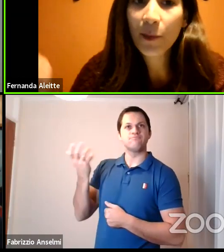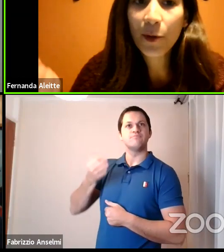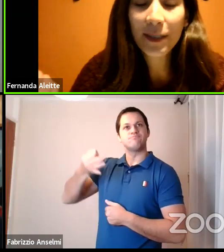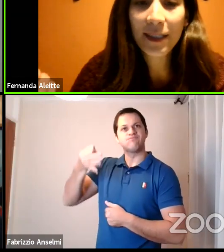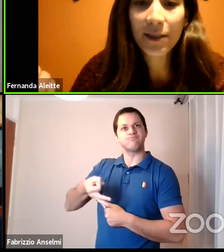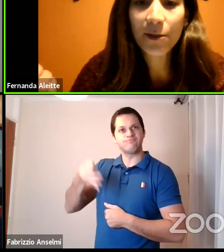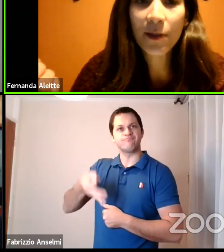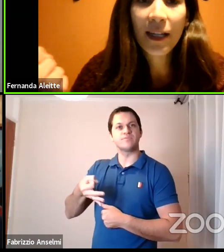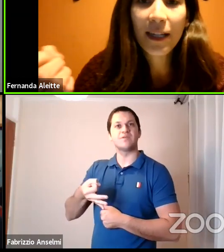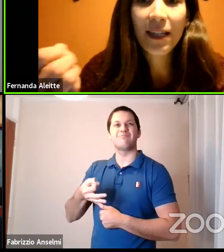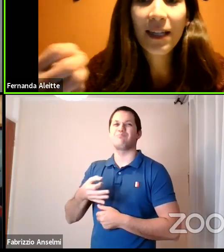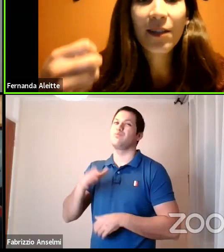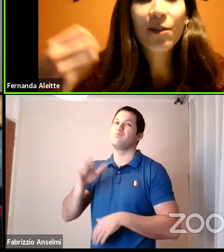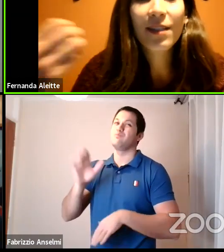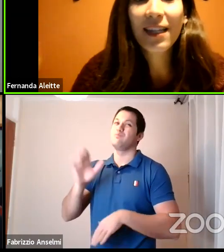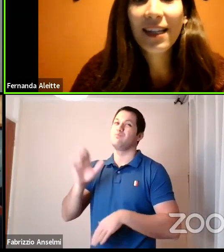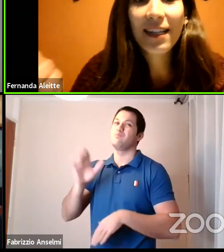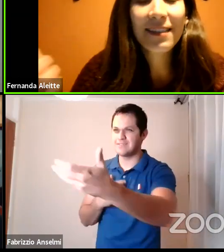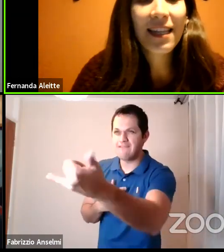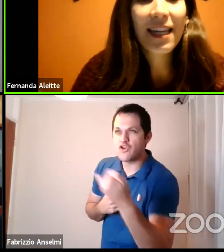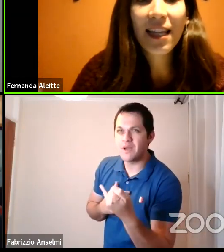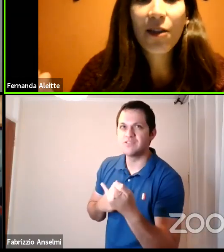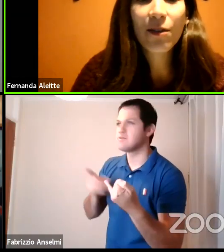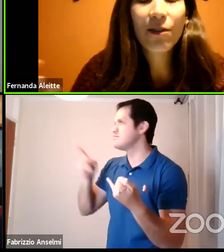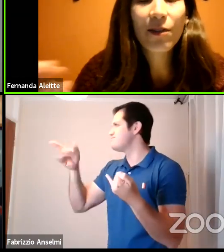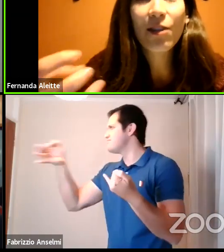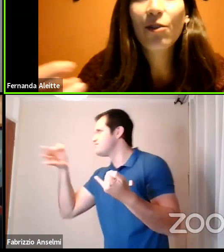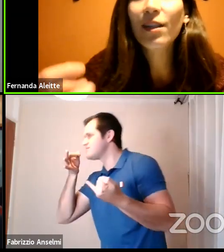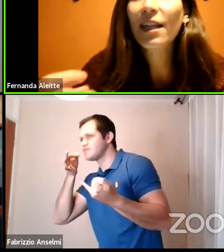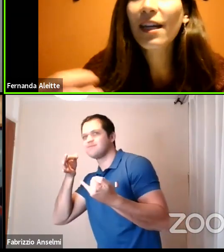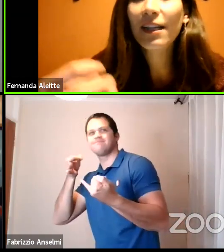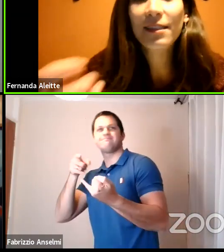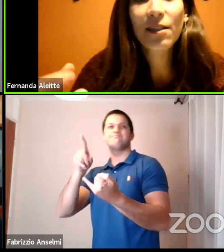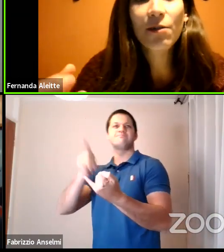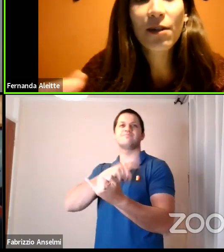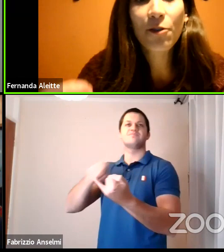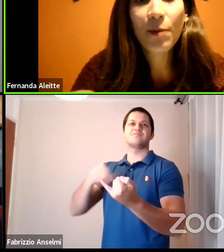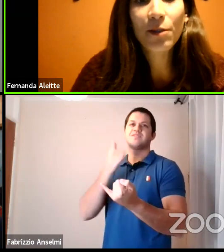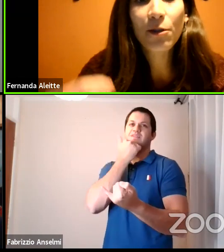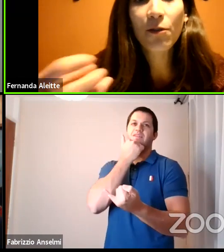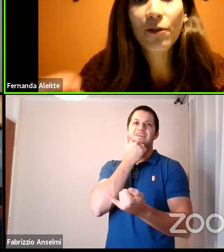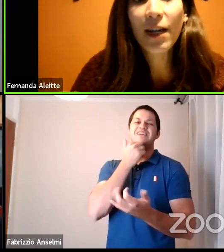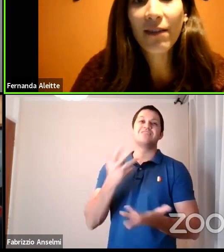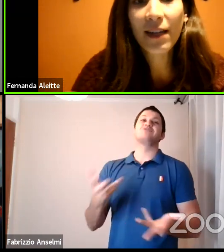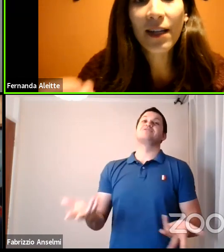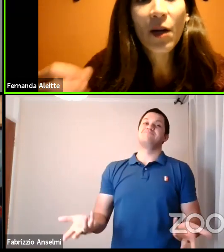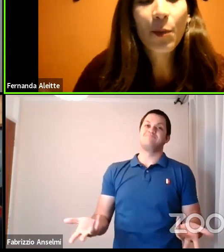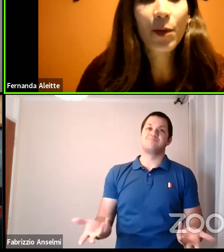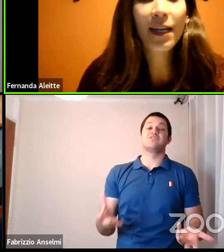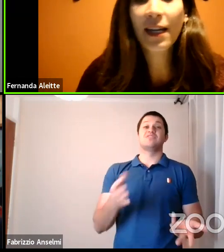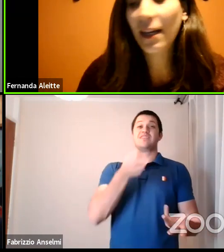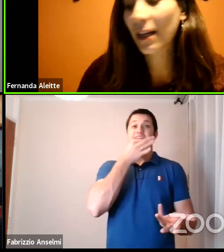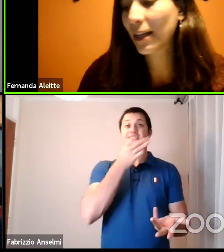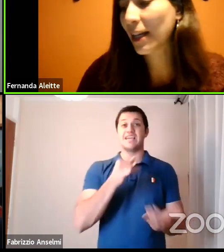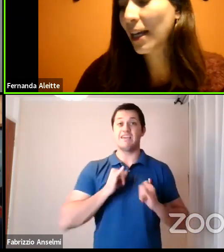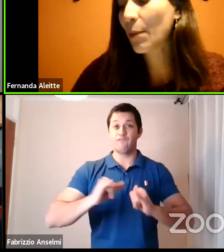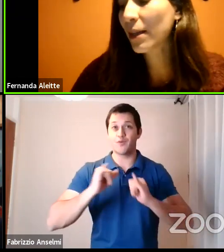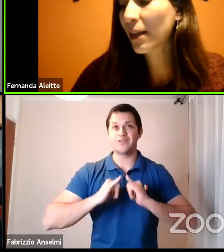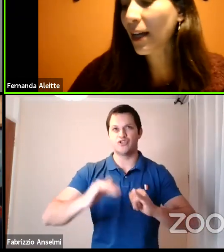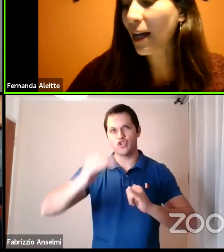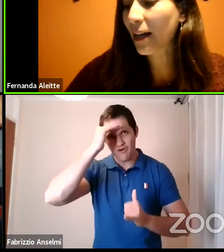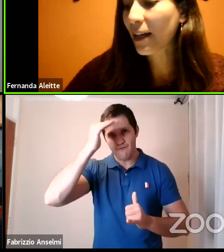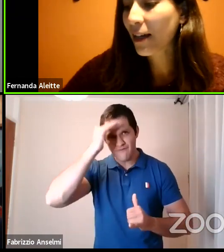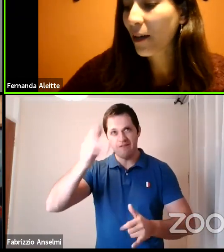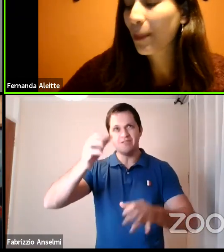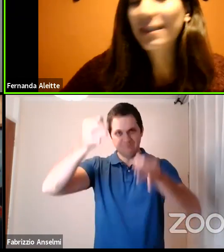los casos se pudo hacer eso, y entonces queda esa idea de dónde accedo a información confiable, porque